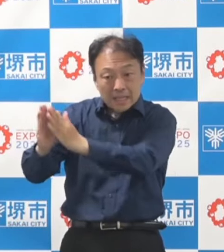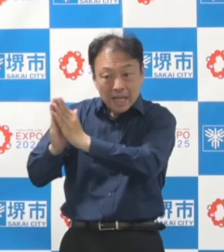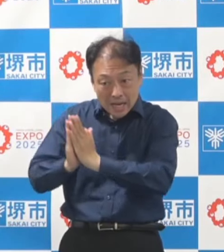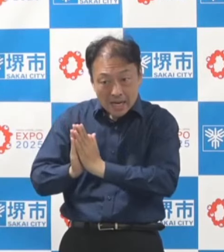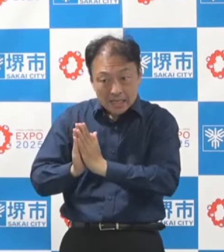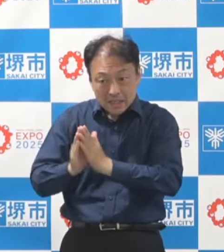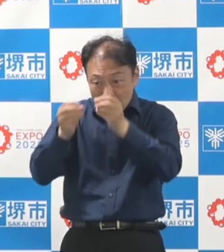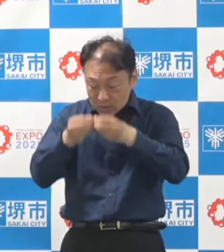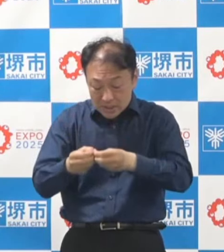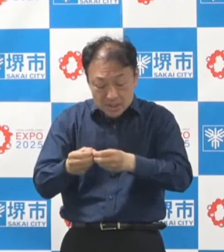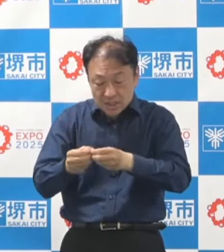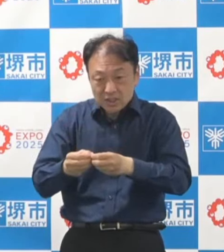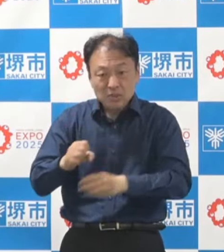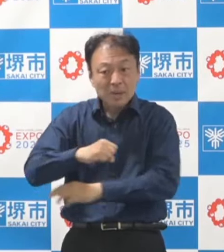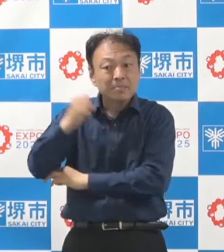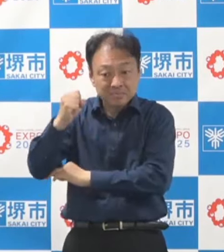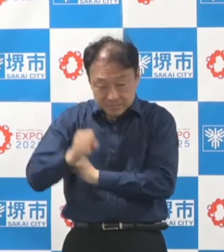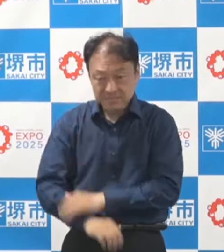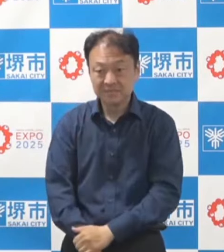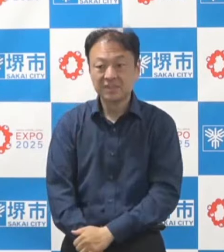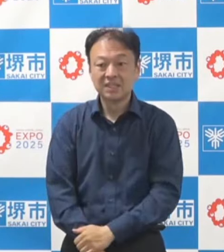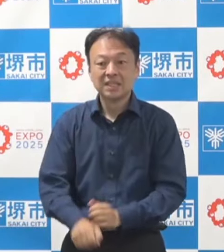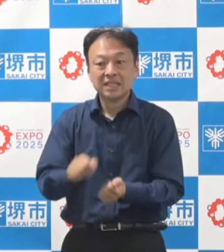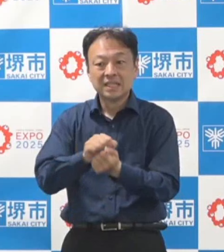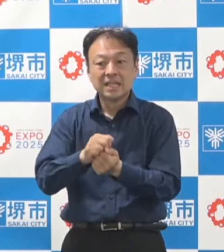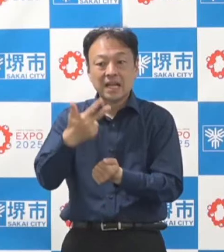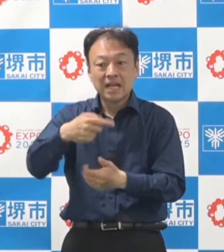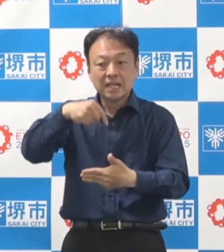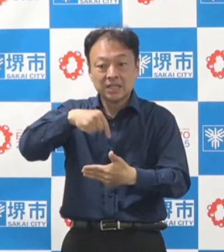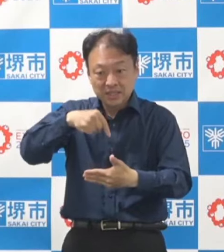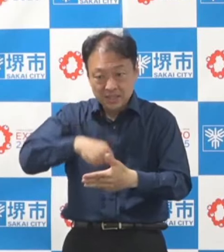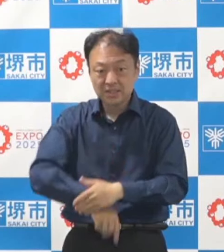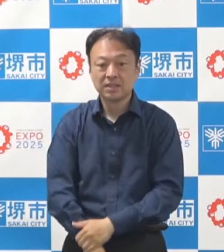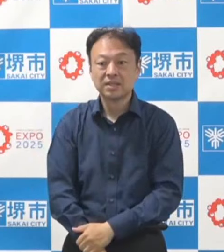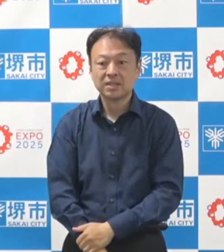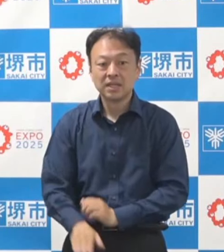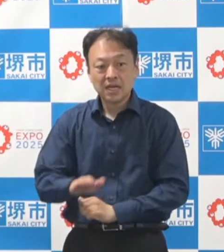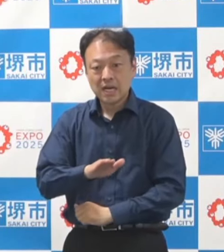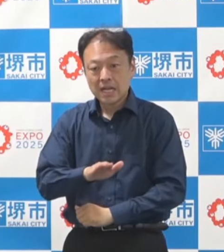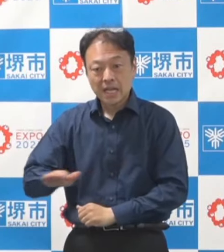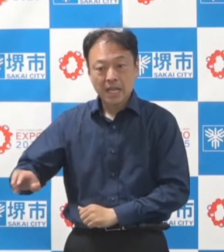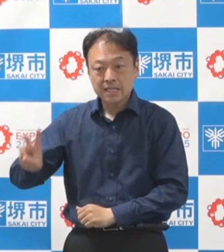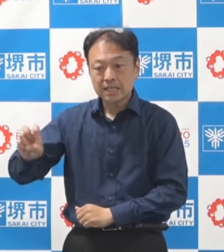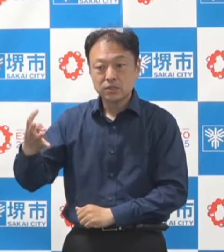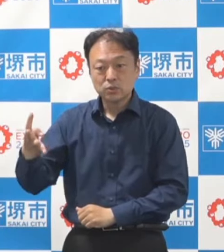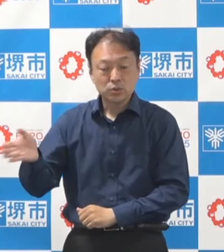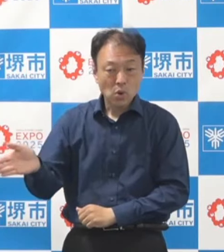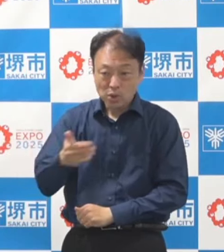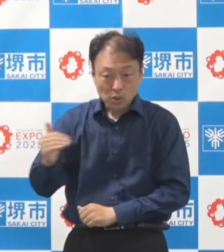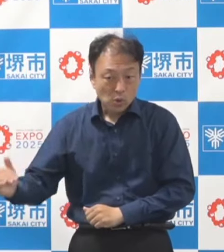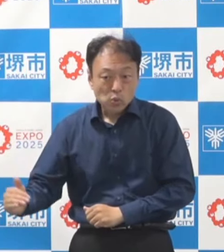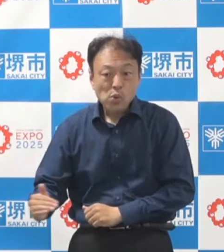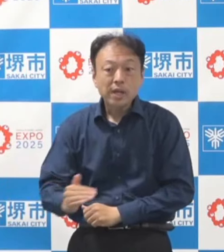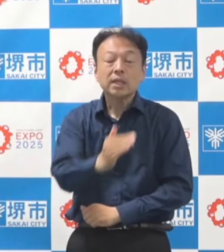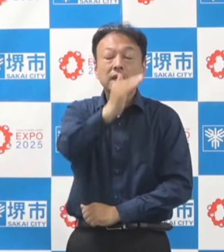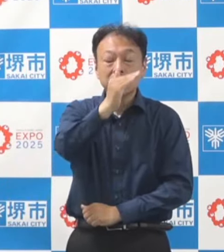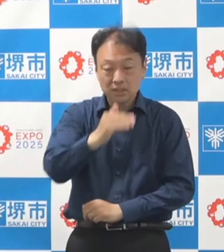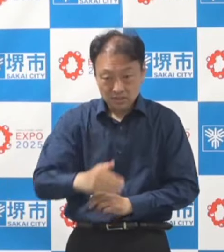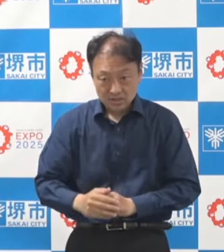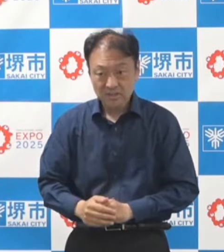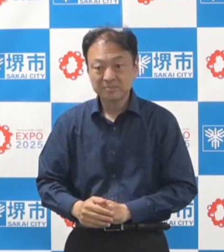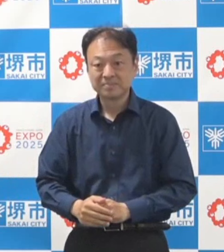況だけお伝えをすると、全国この近年令和平成24年からガガッと増えていまして、ぐっと増えていて、そ